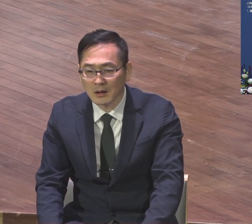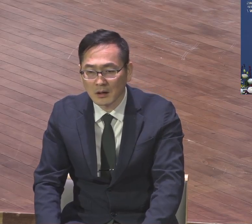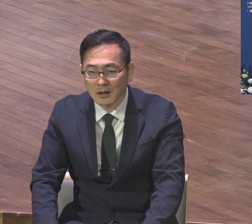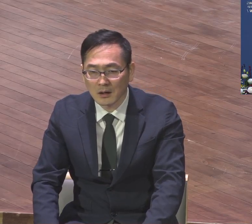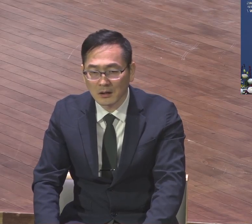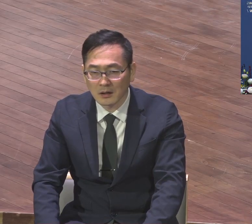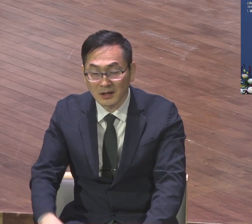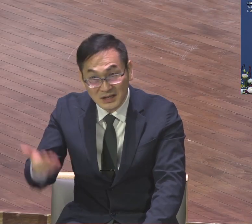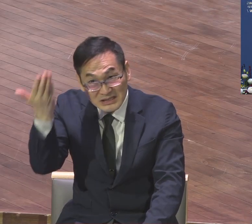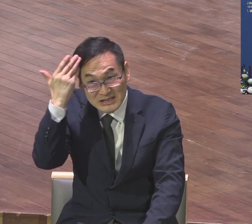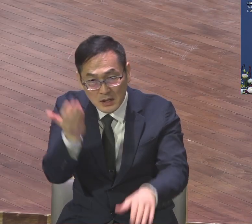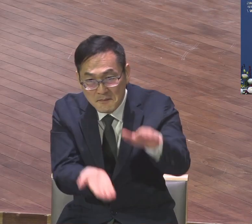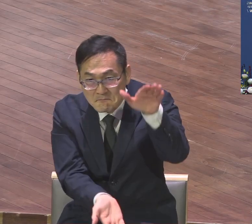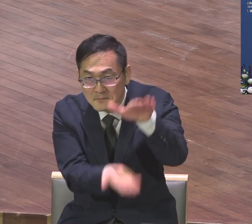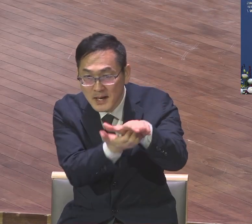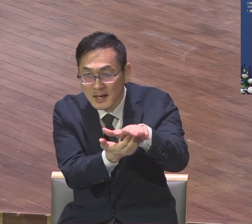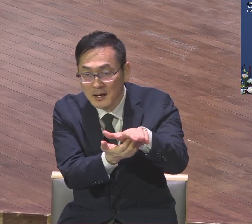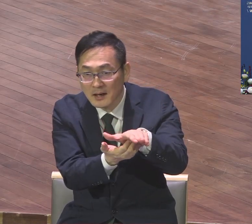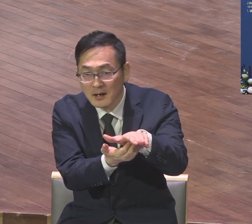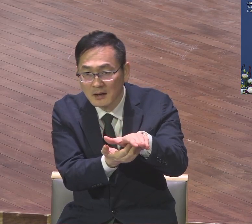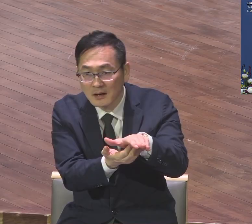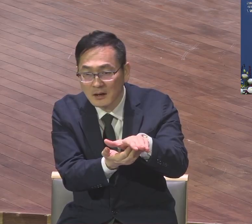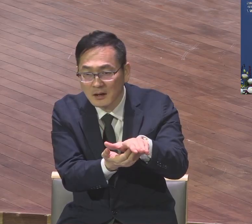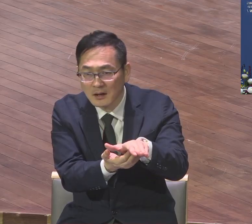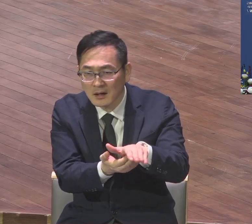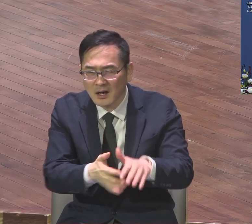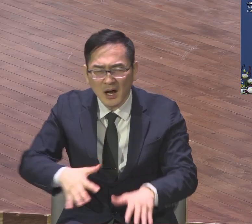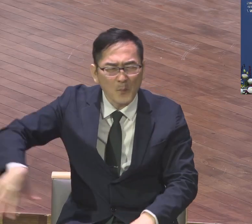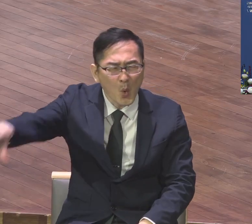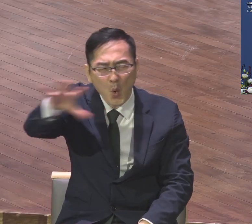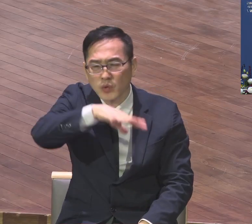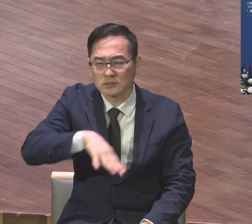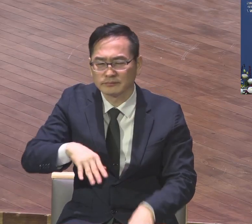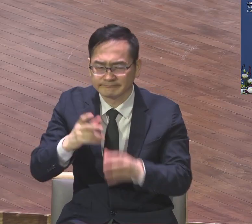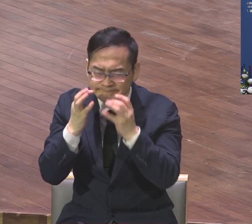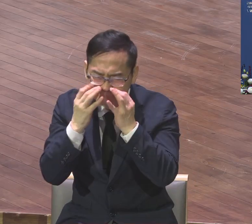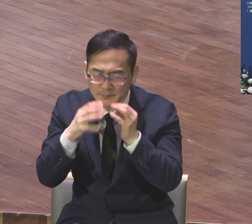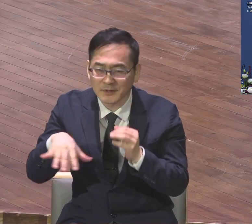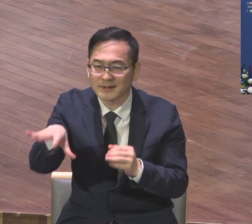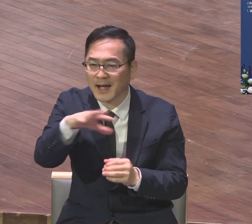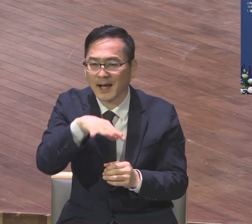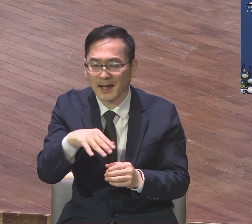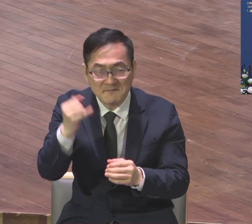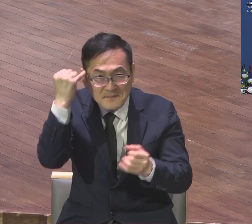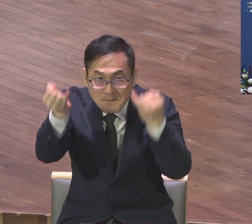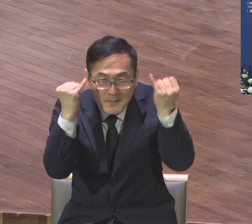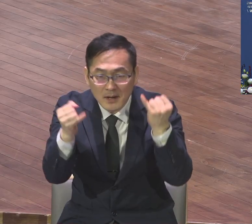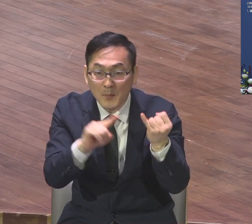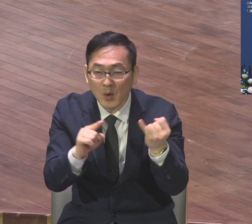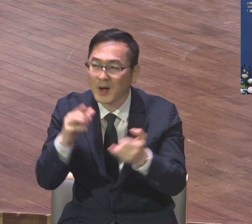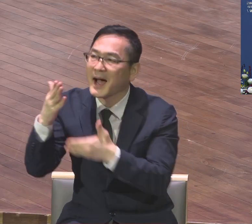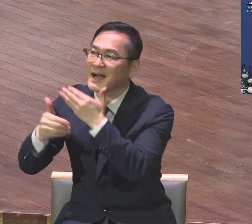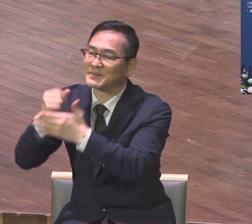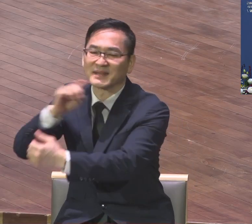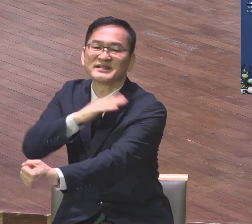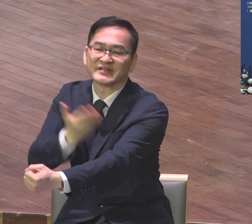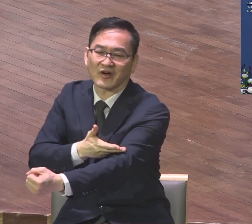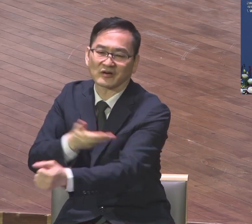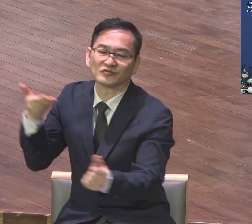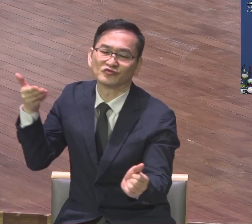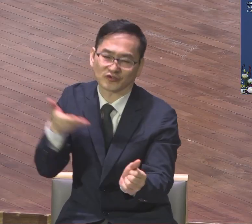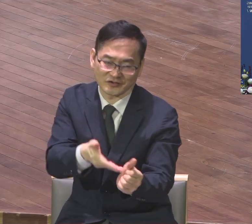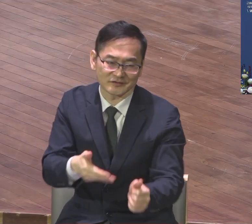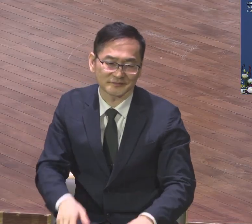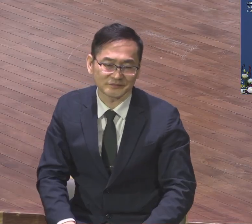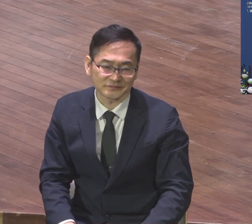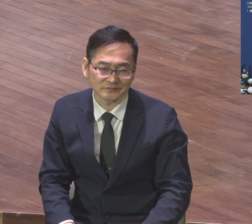누가 만들었어요? 사람이 만들었어요. 어떻게 만들었어요? 하나님이 주신 창조의 능력으로. 앞으로도 뭐